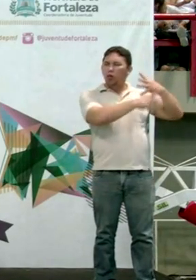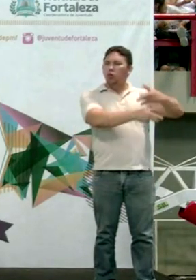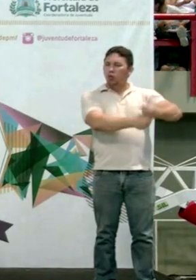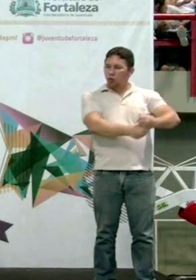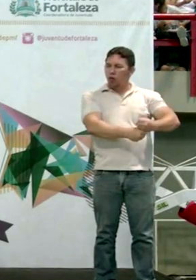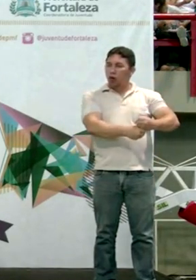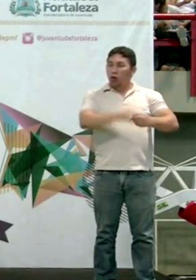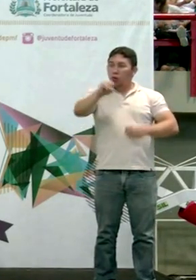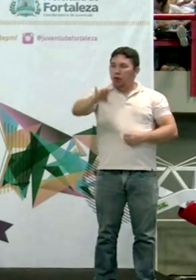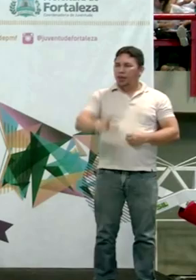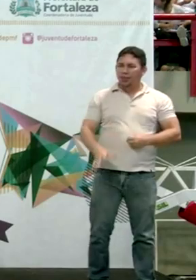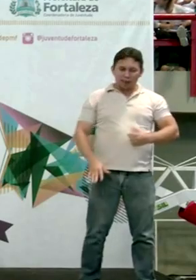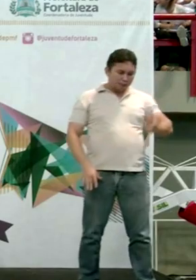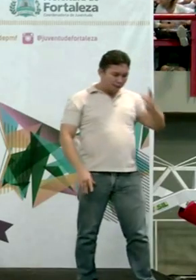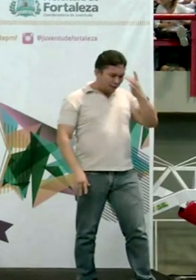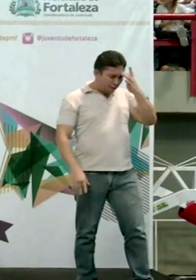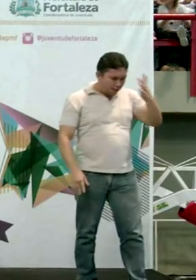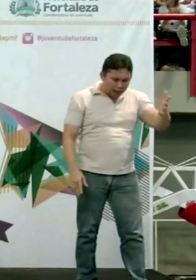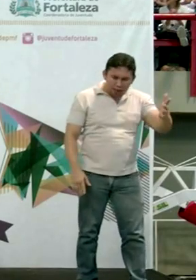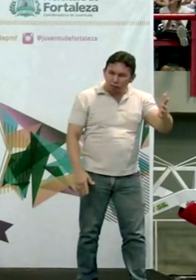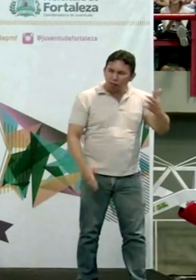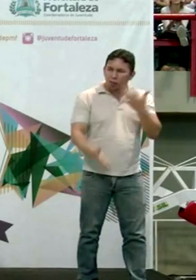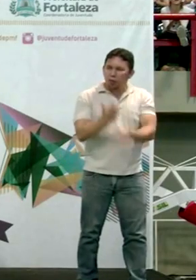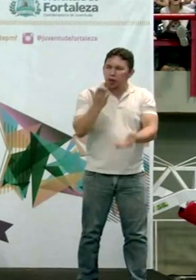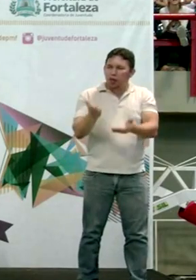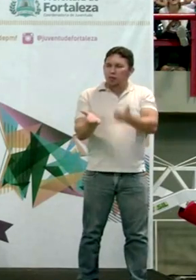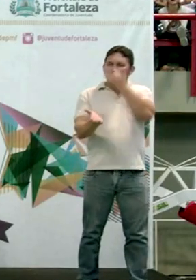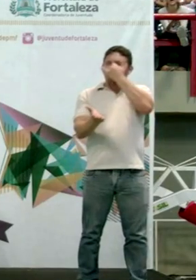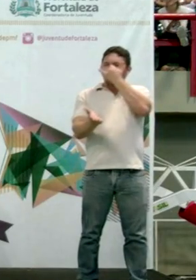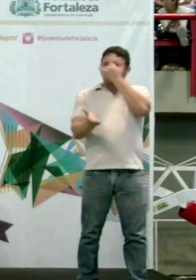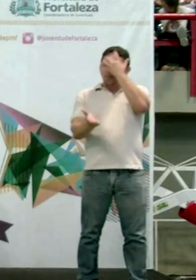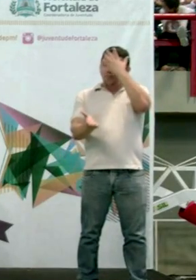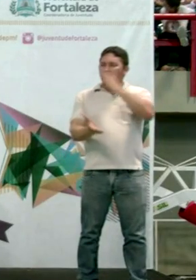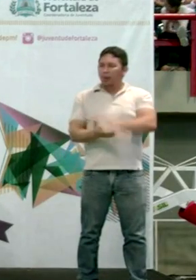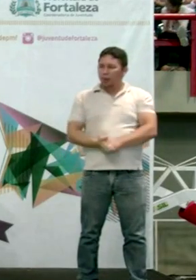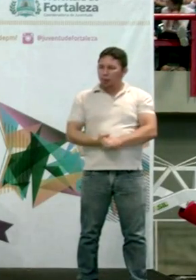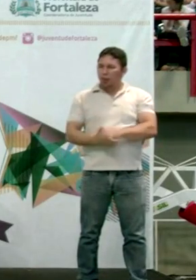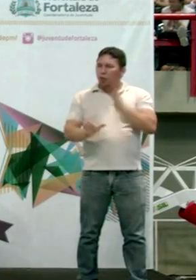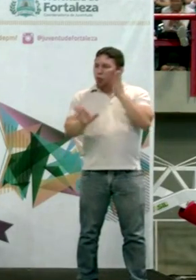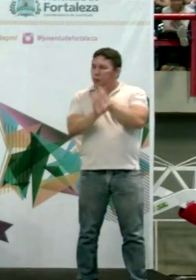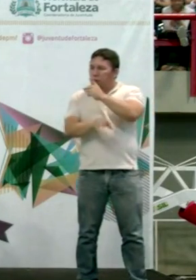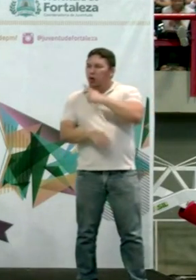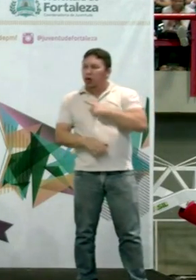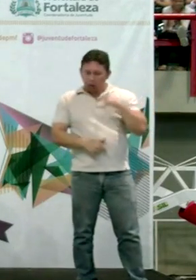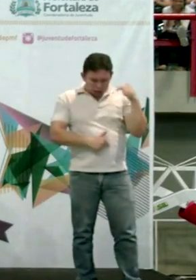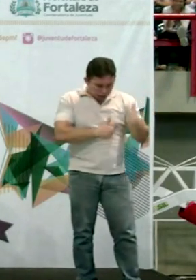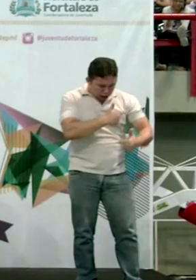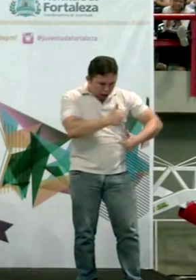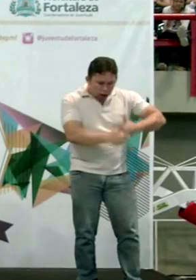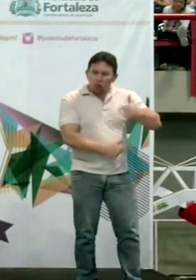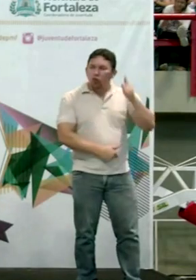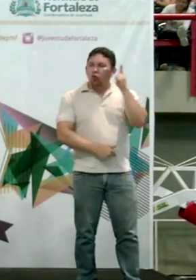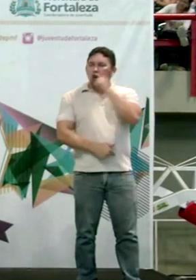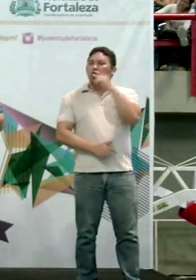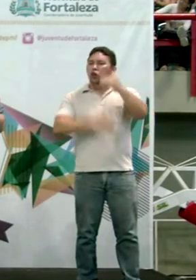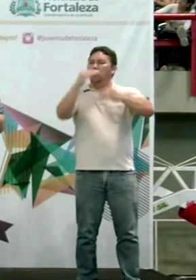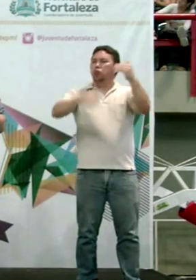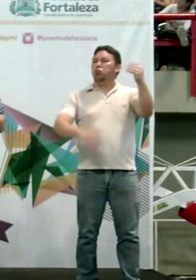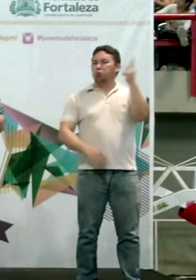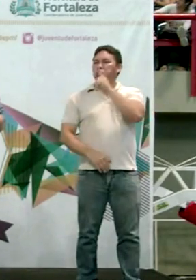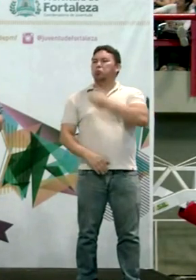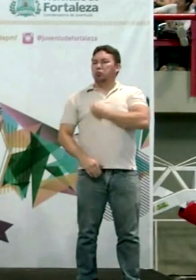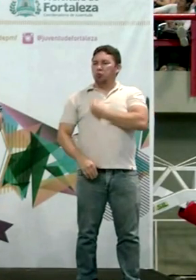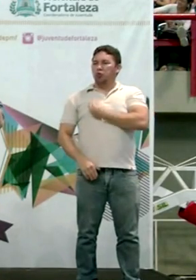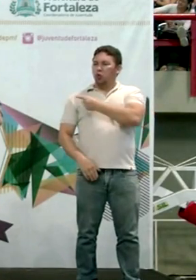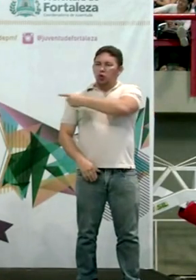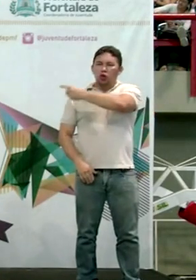perder fácil. Afinal, como diz a palavra de Deus, que no fogo se prova o ouro e a prata. E